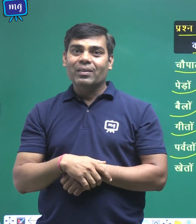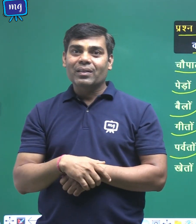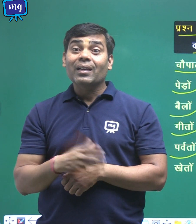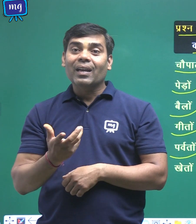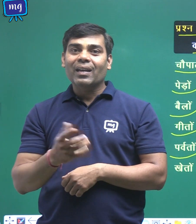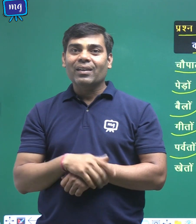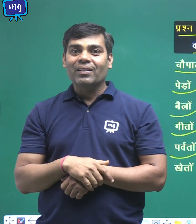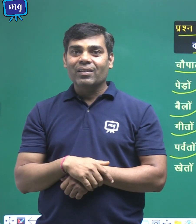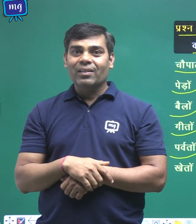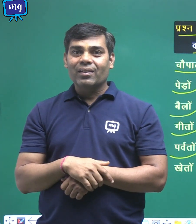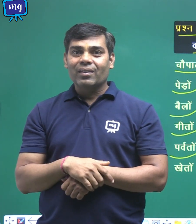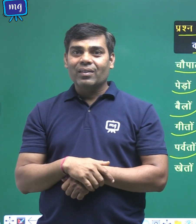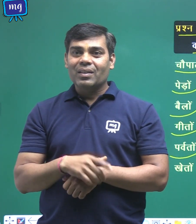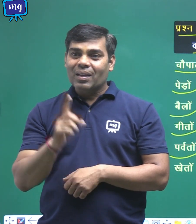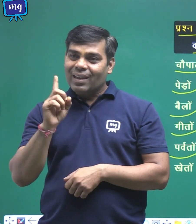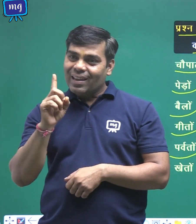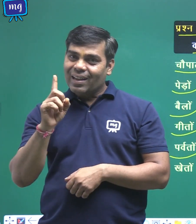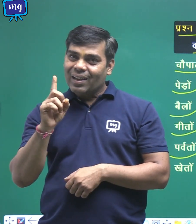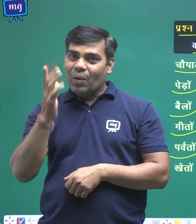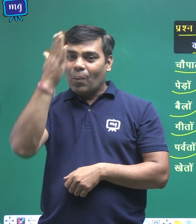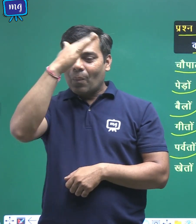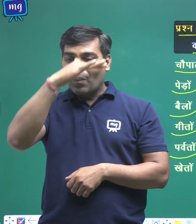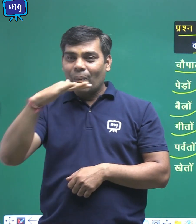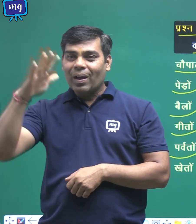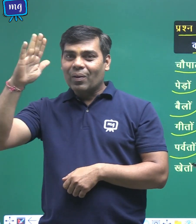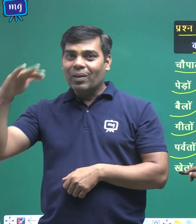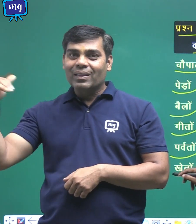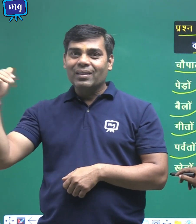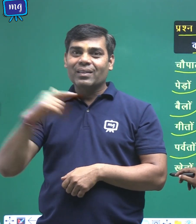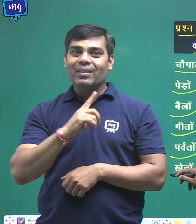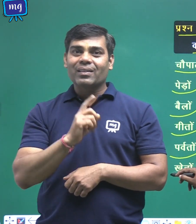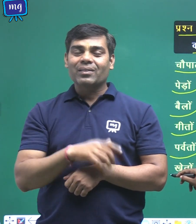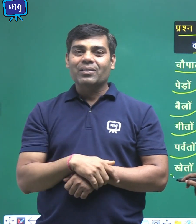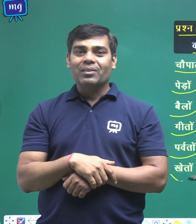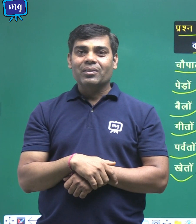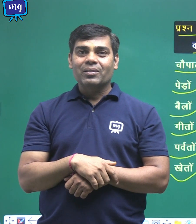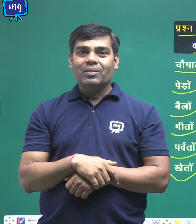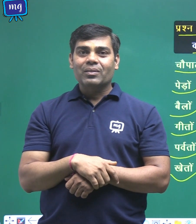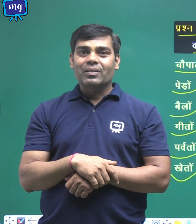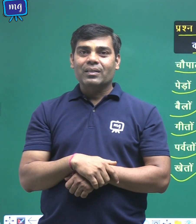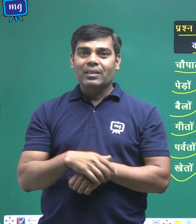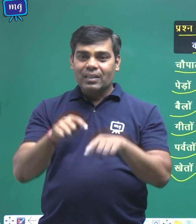क्या आएगा? पर्वत।